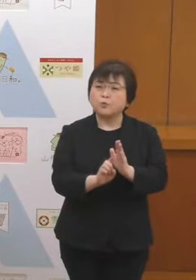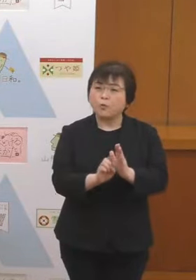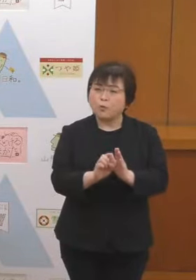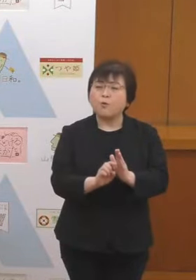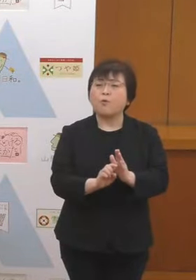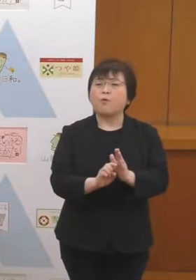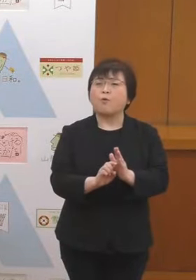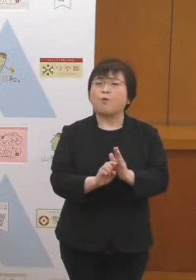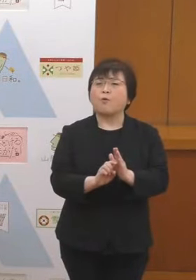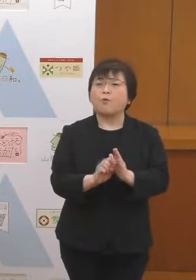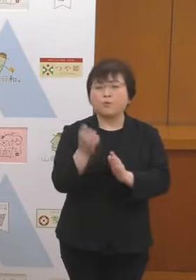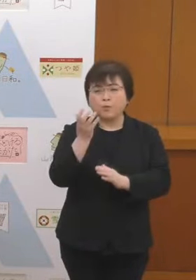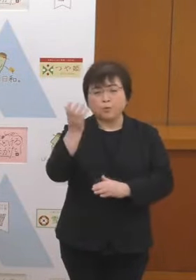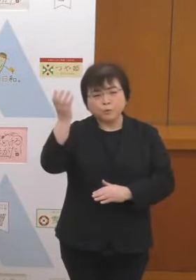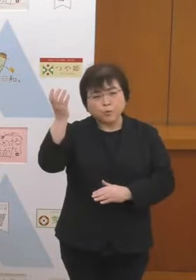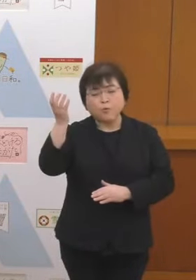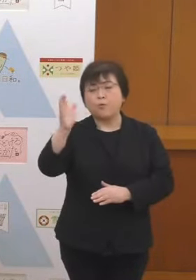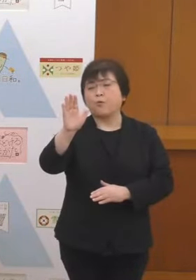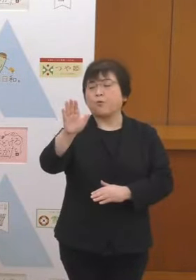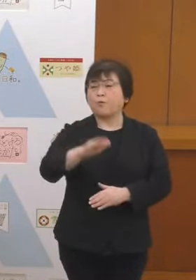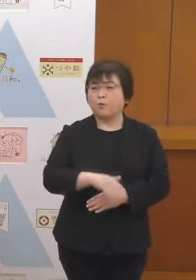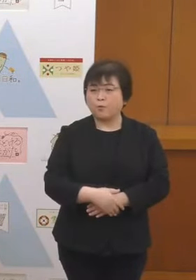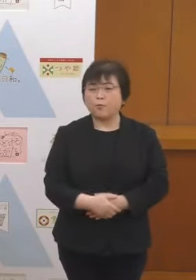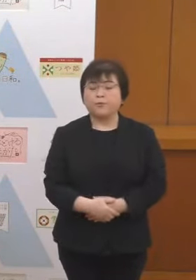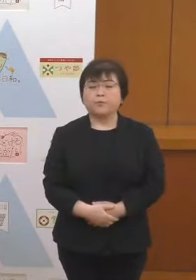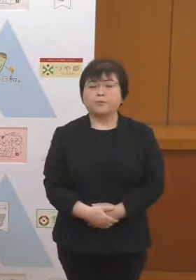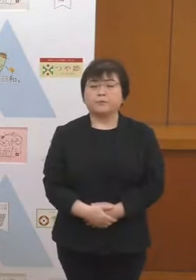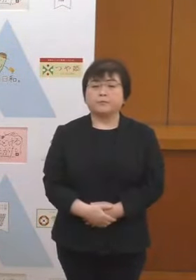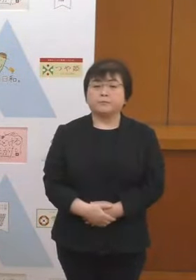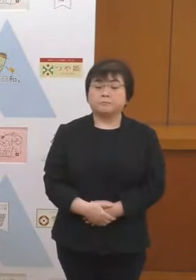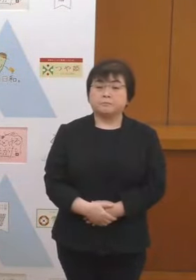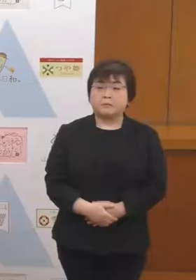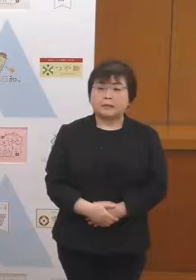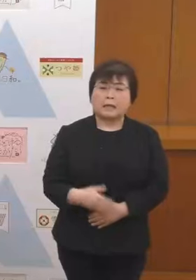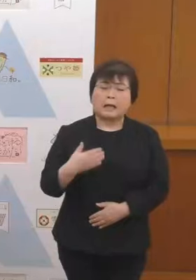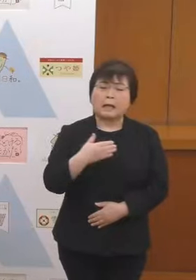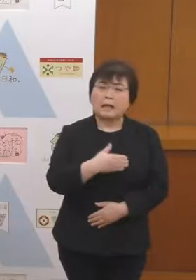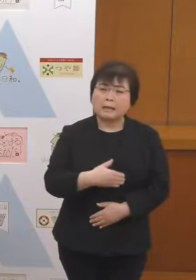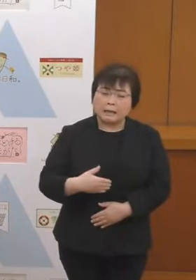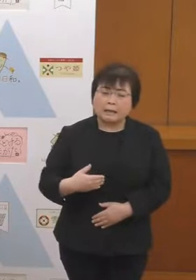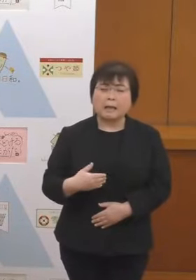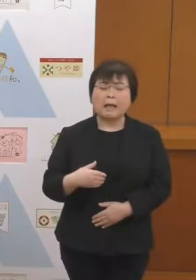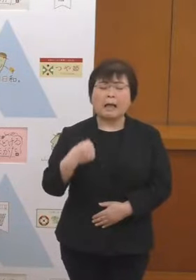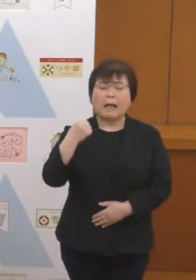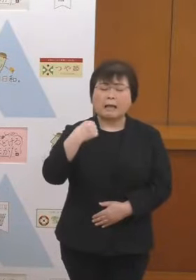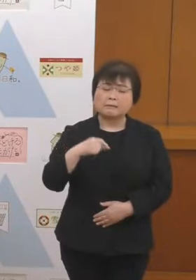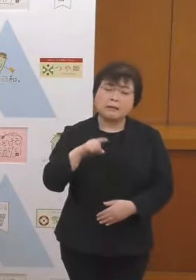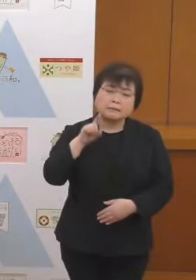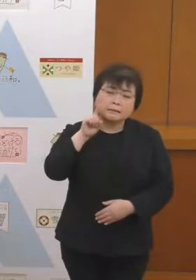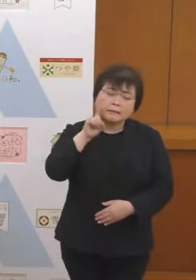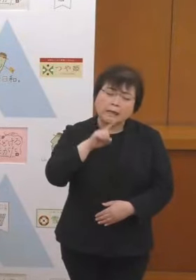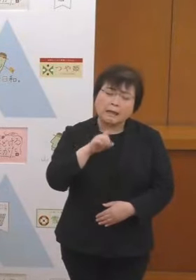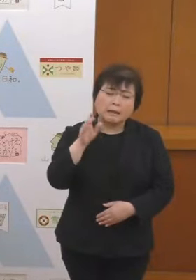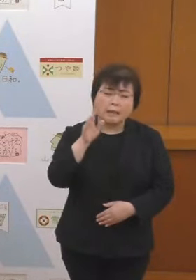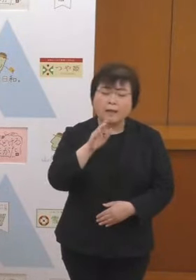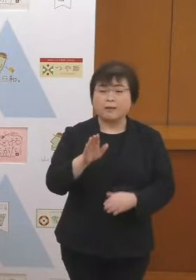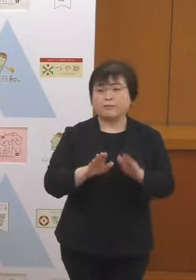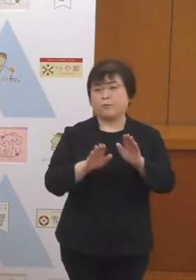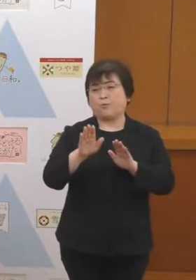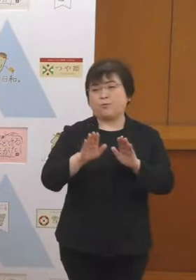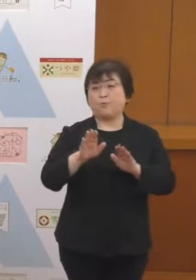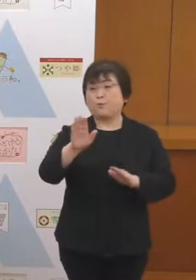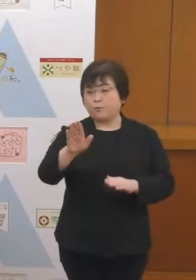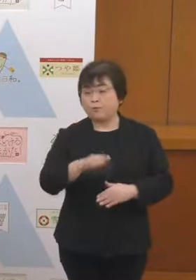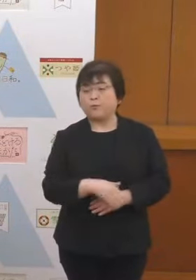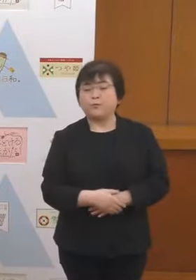えなるという風な予報が出ておりますえまだあの体があの暑さに高い今に慣れていない